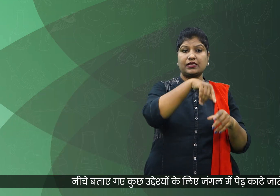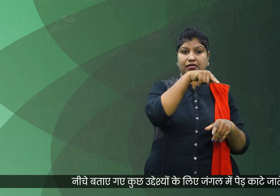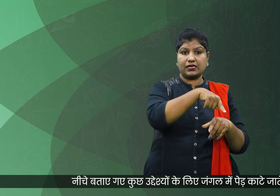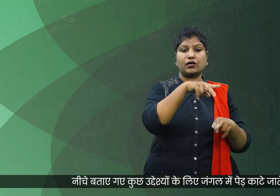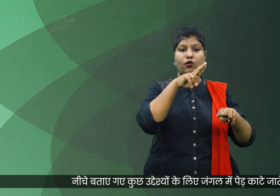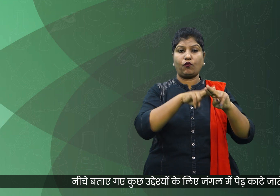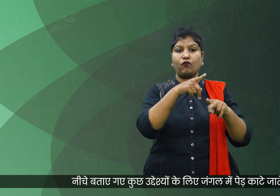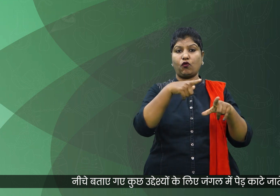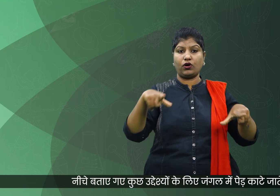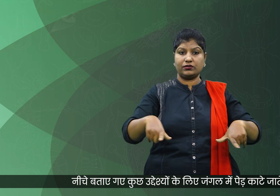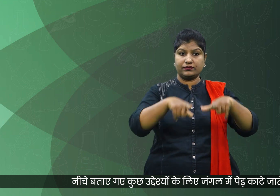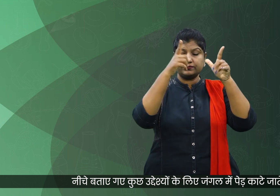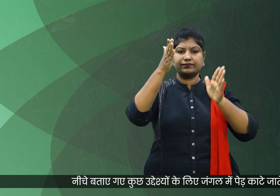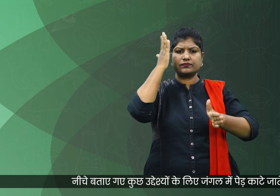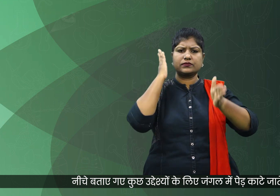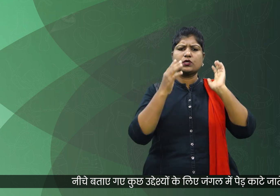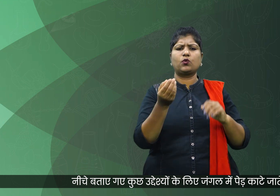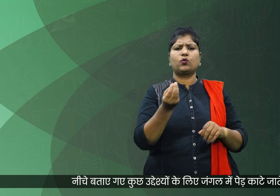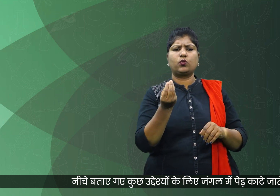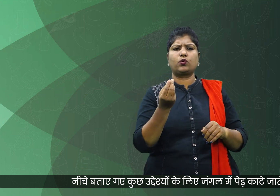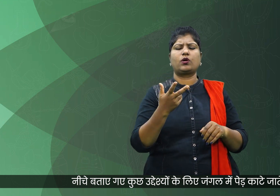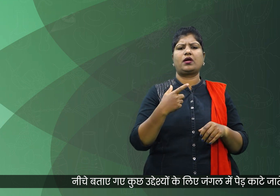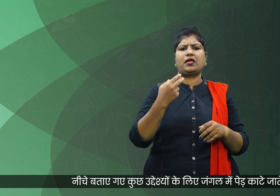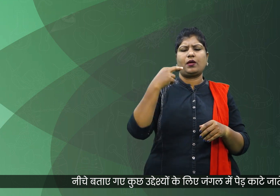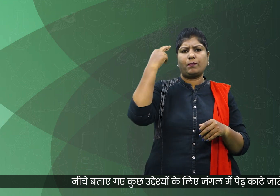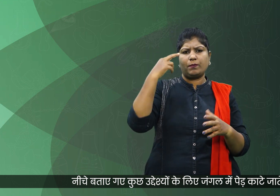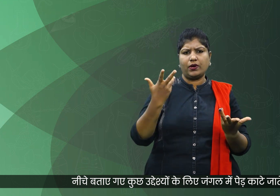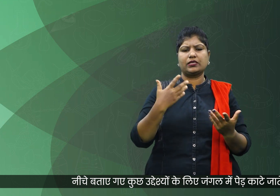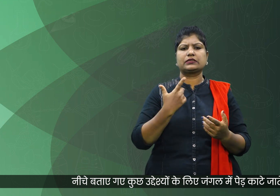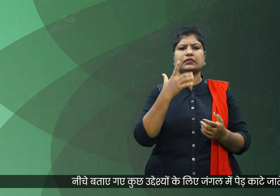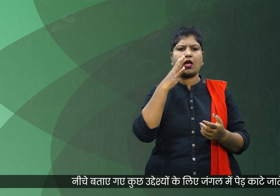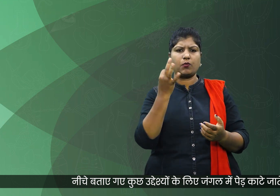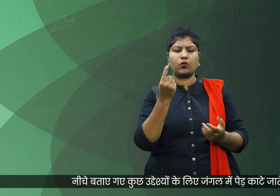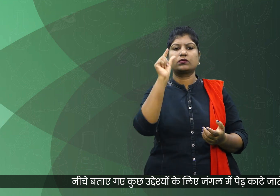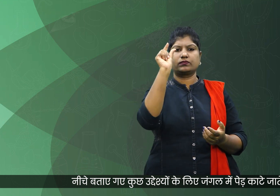पेड काटे जाते है।